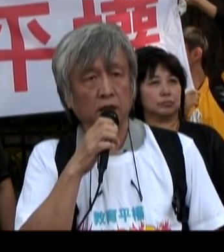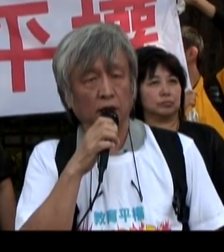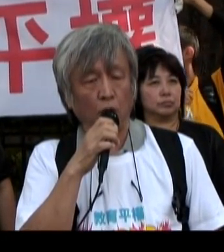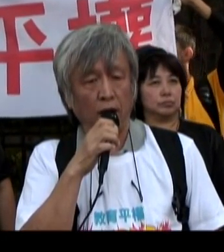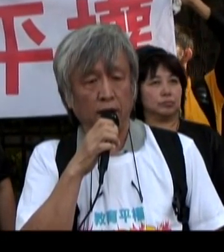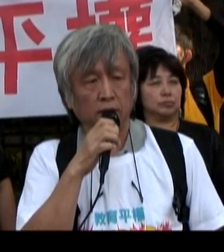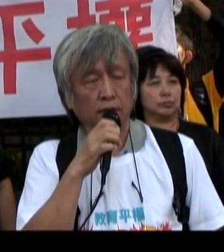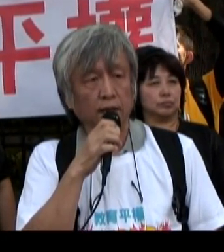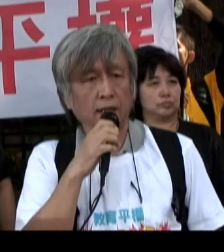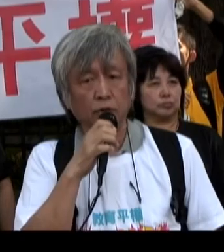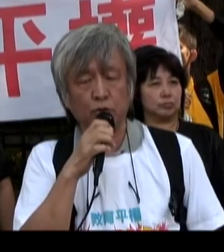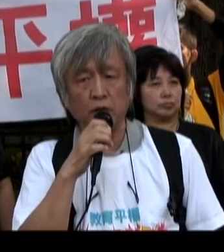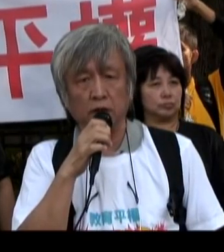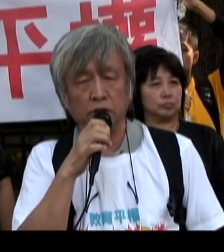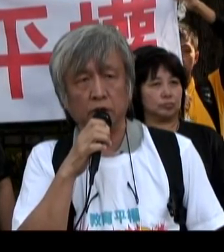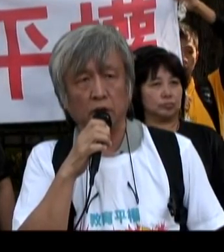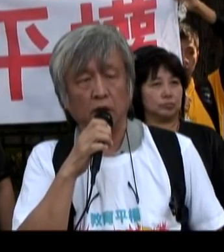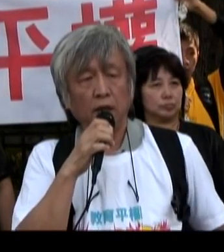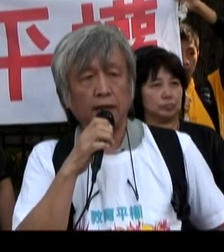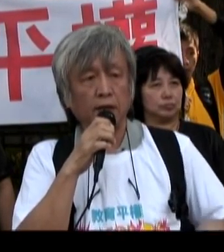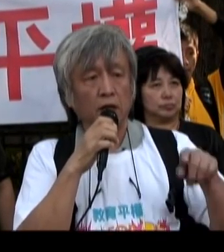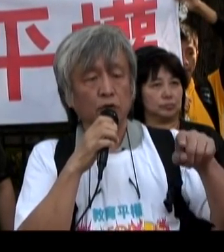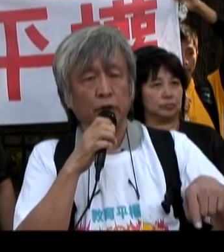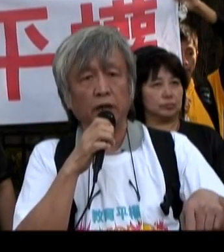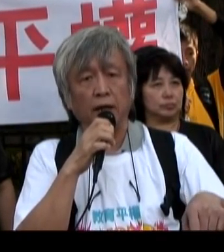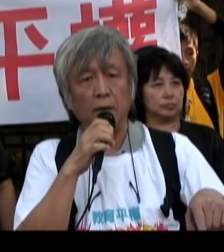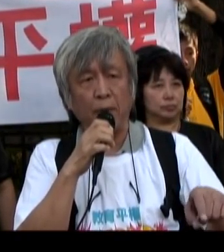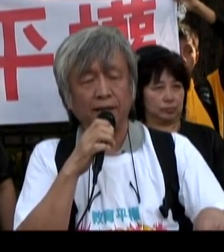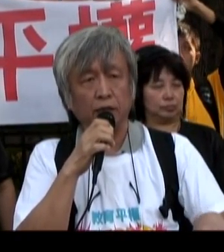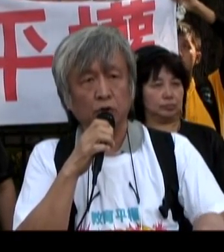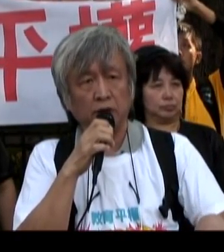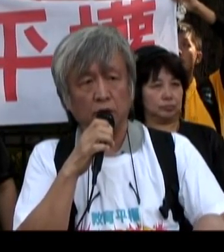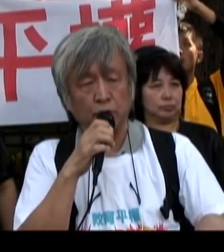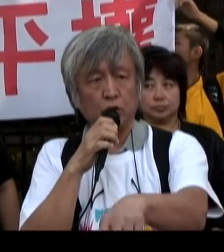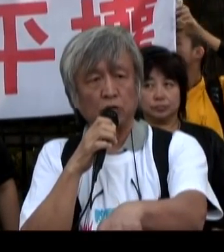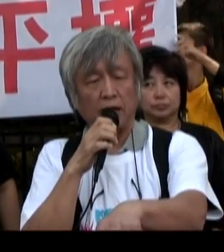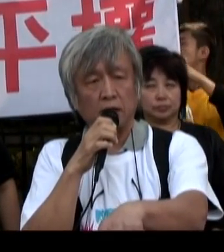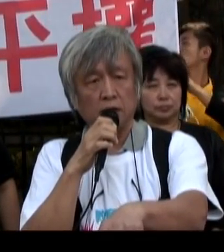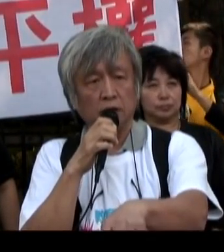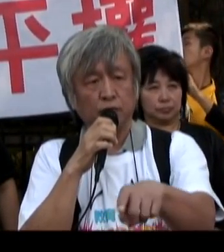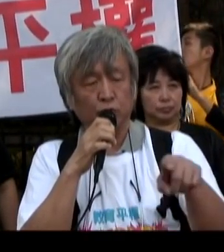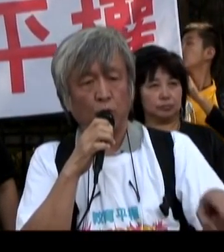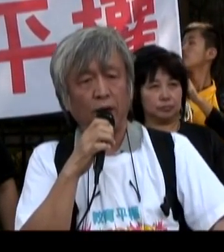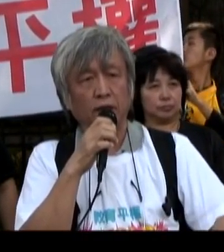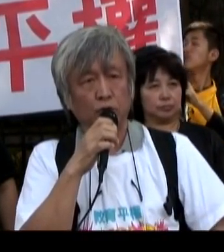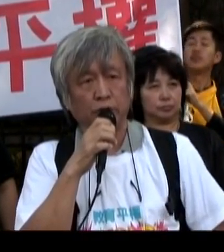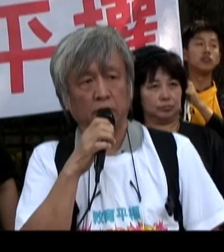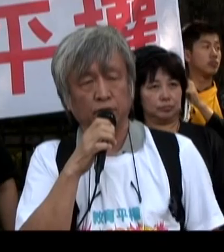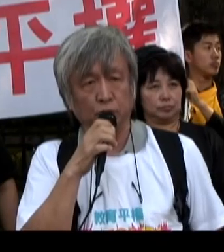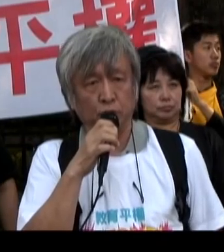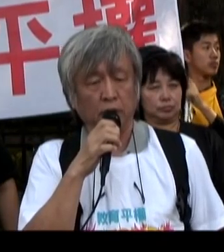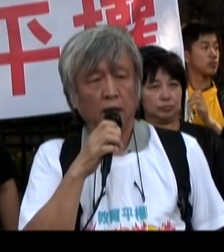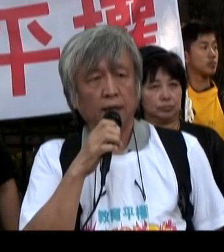化的，当他需要的时候，他到了学校来8点钟到了，就从他个人的辅具换到学校的辅具，然后下